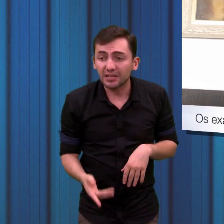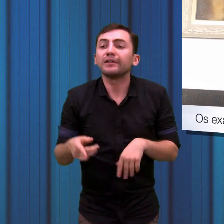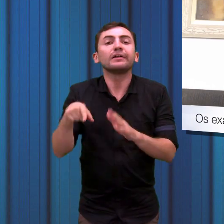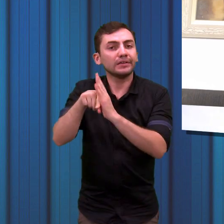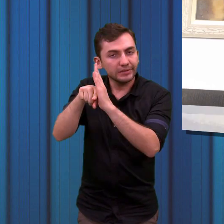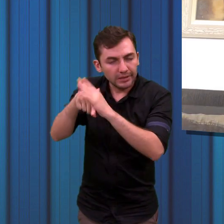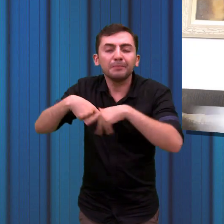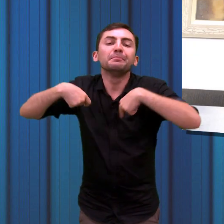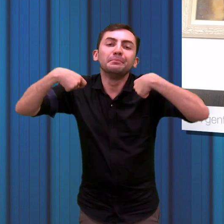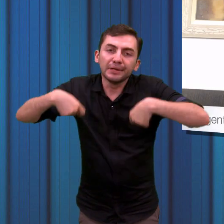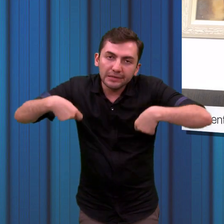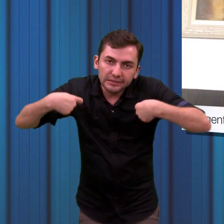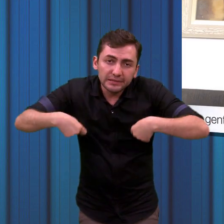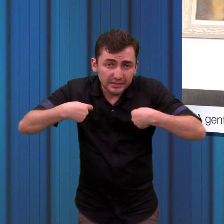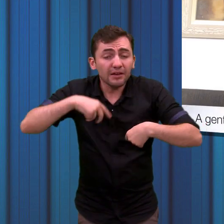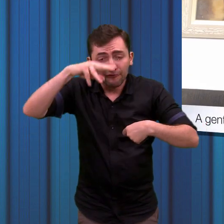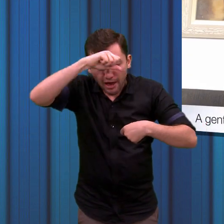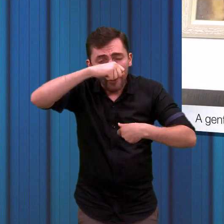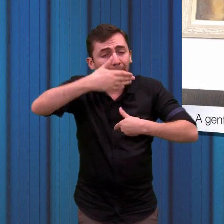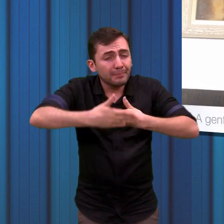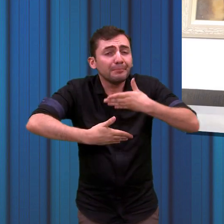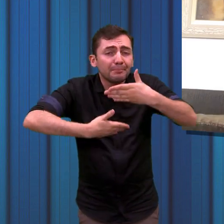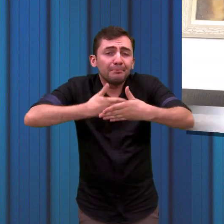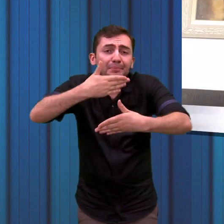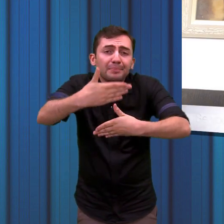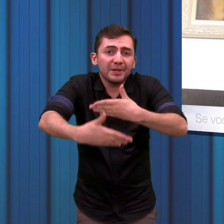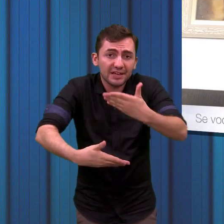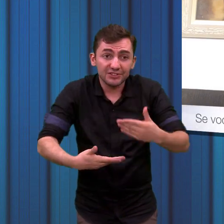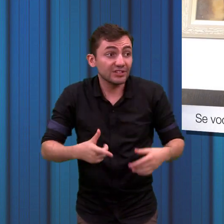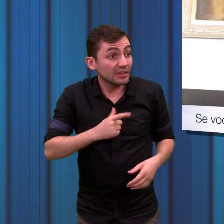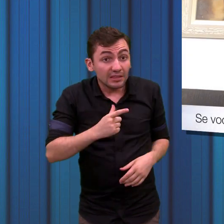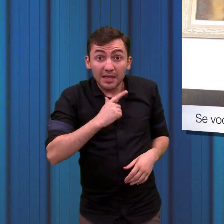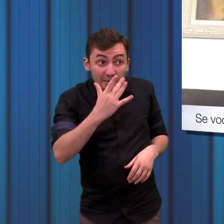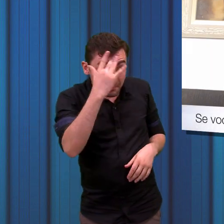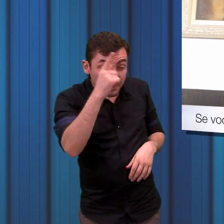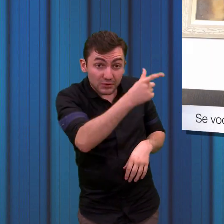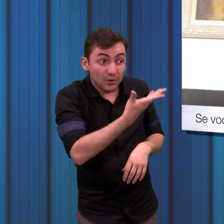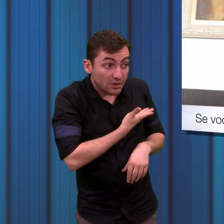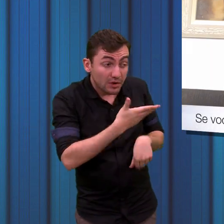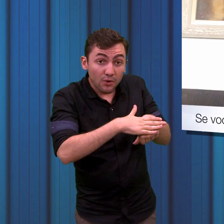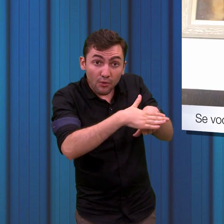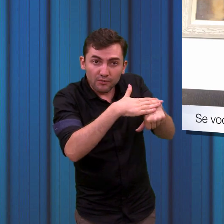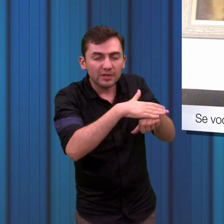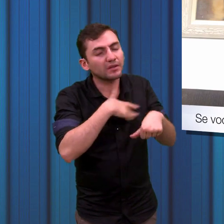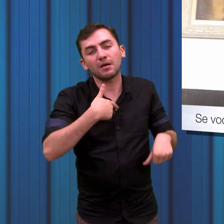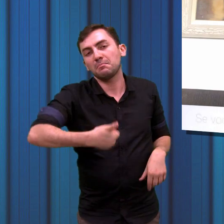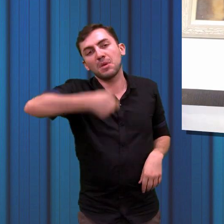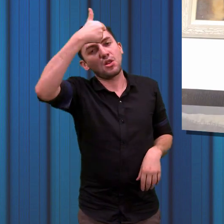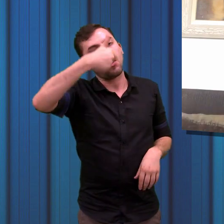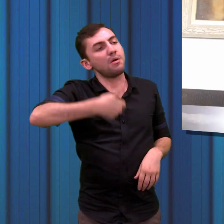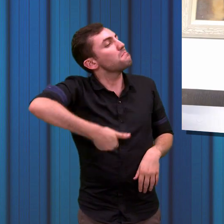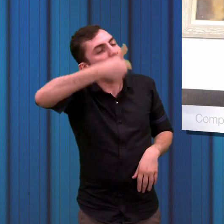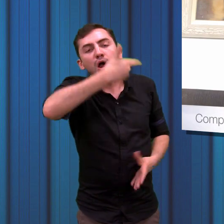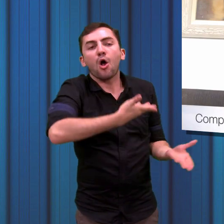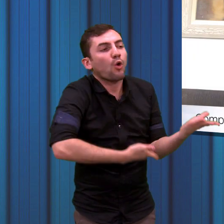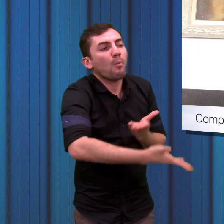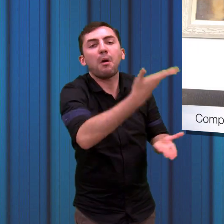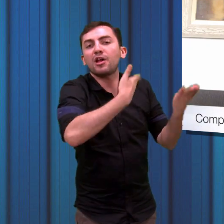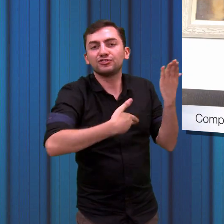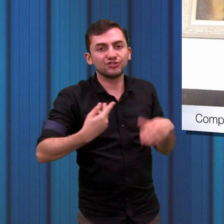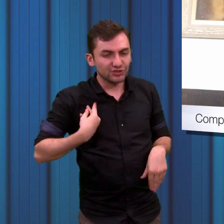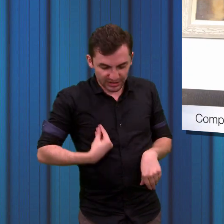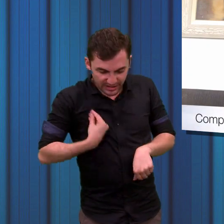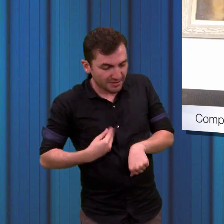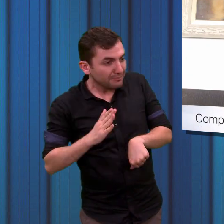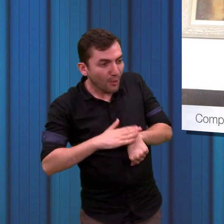são necessários. A gente vai descobrindo e aprendendo com o tempo. Se você tiver alguém para conversar, melhor.